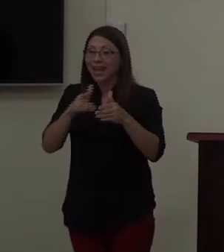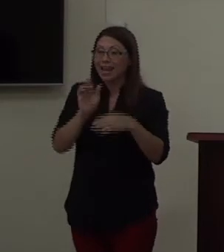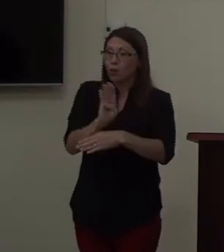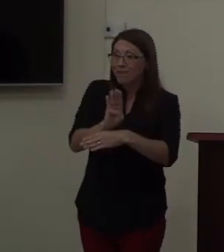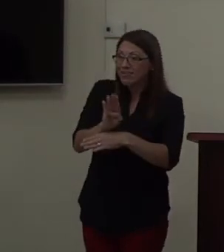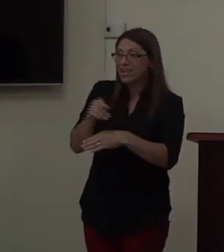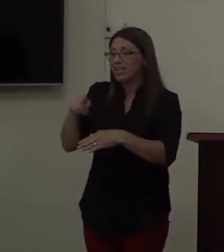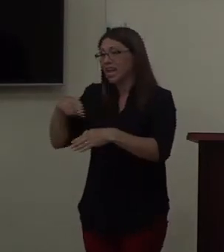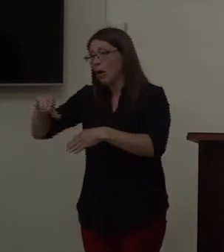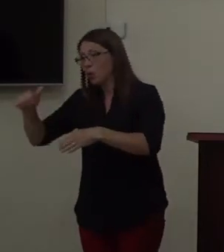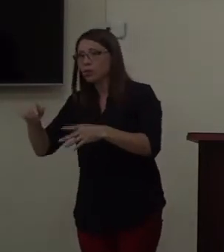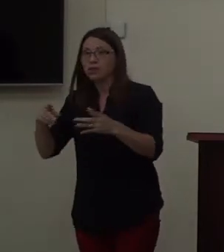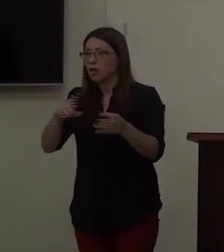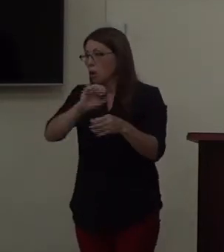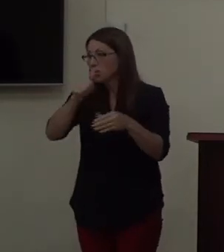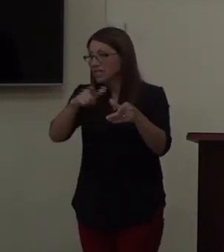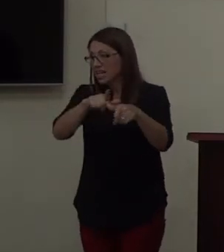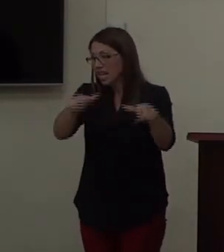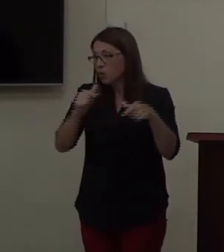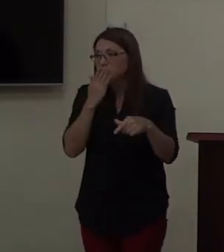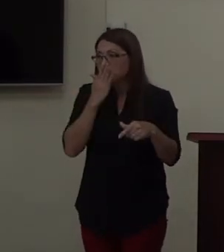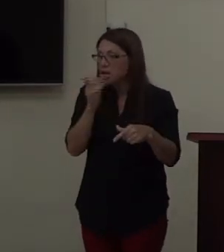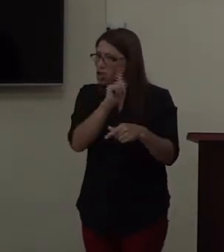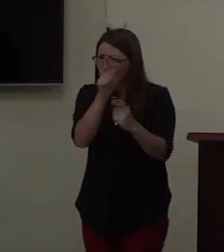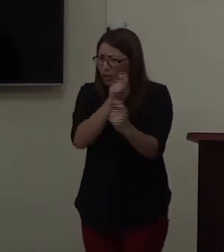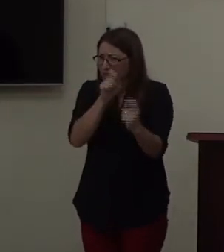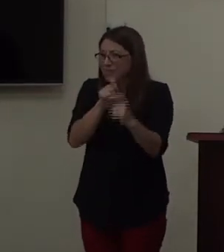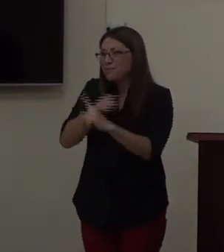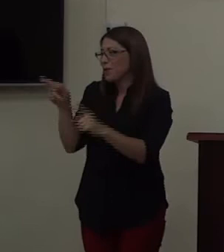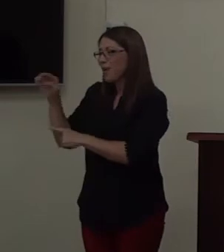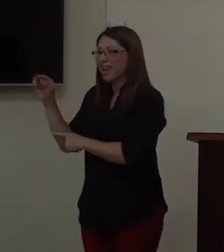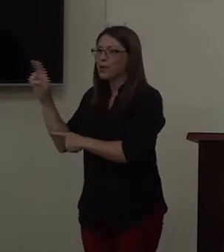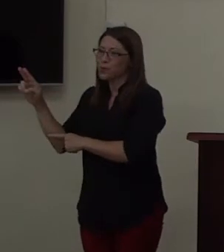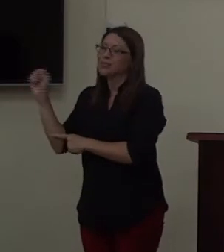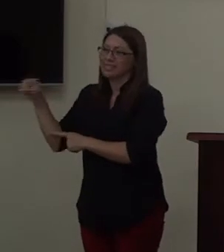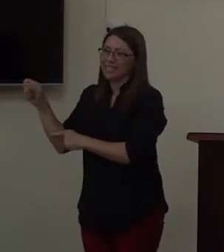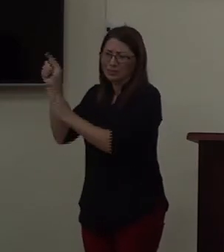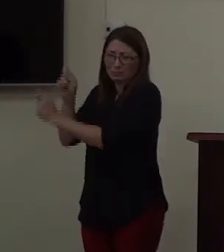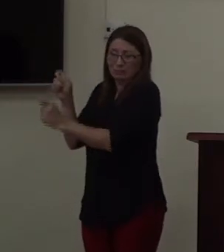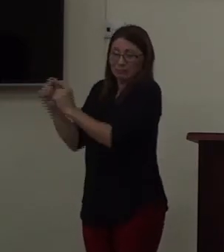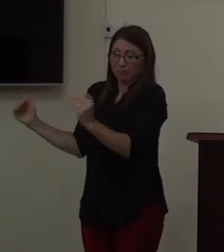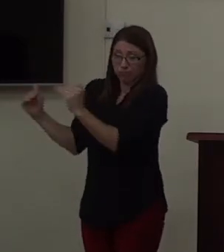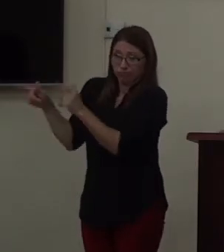es mínimo, ¿verdad? En cambio en malecu no. Y entonces pues, viene ahí ilustrado con el nivel de detalle que requiere.